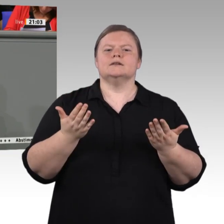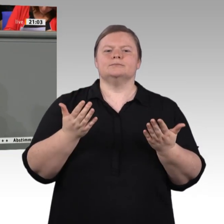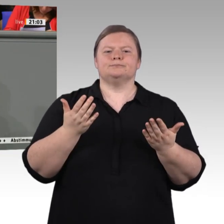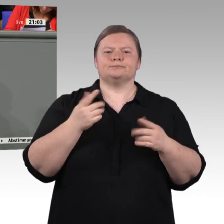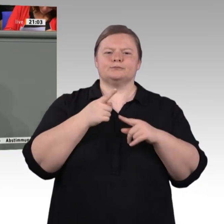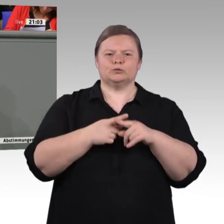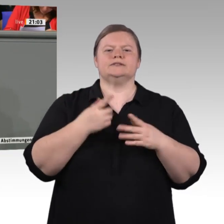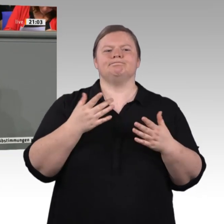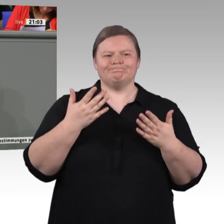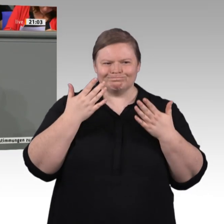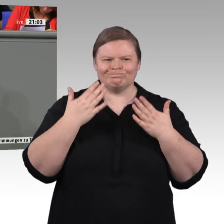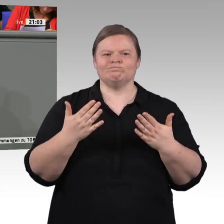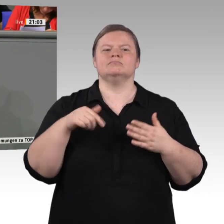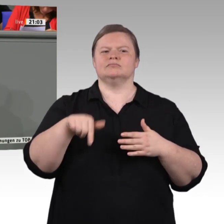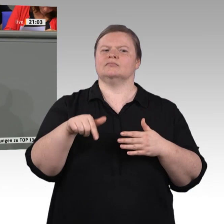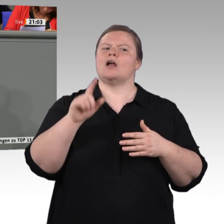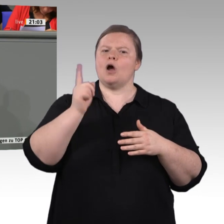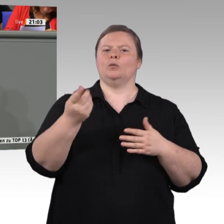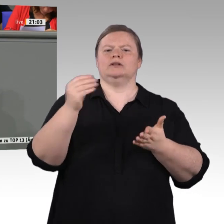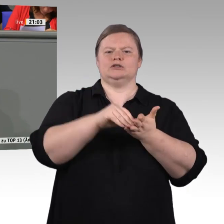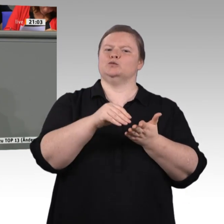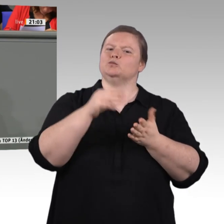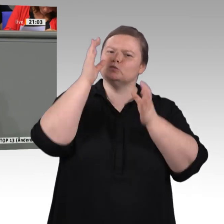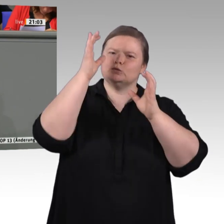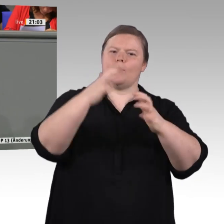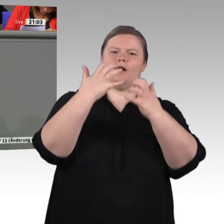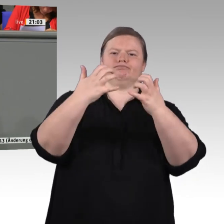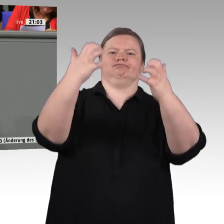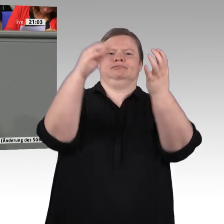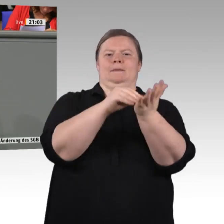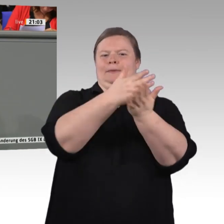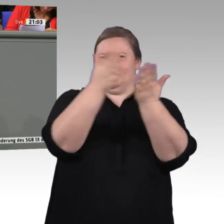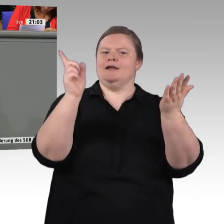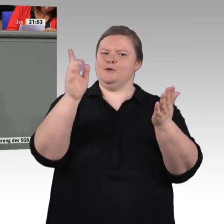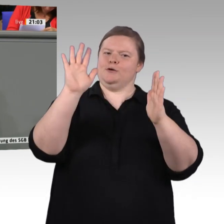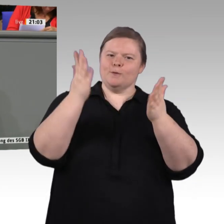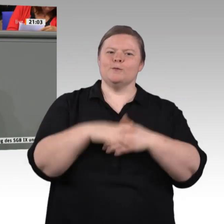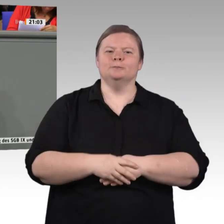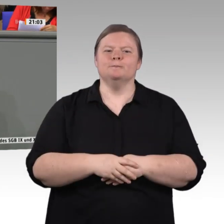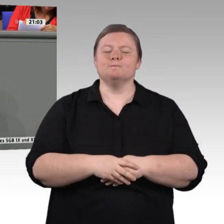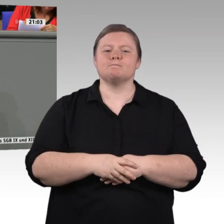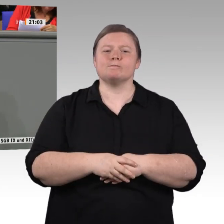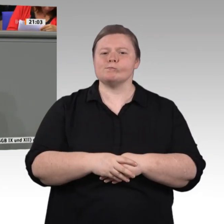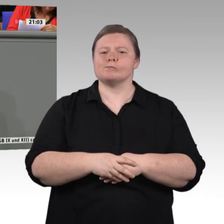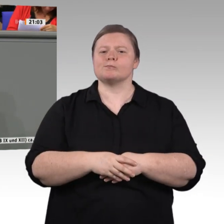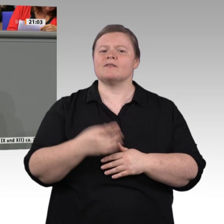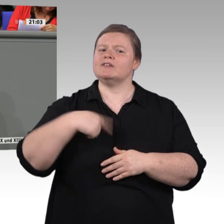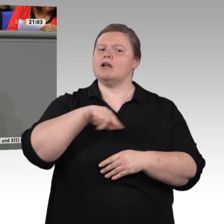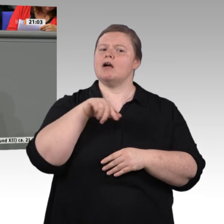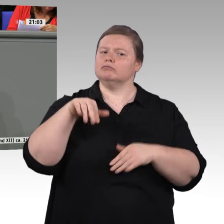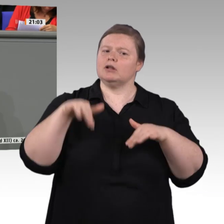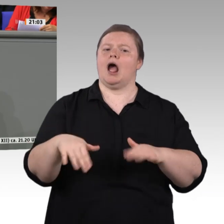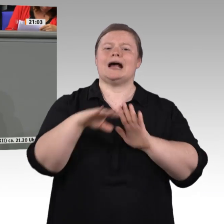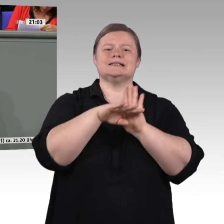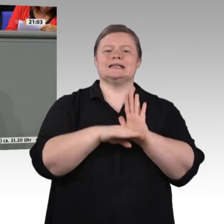zur Folge wegen des Bundesteilhabegesetzes, das wir in der letzten Legislaturperiode verabschiedet haben und das für die